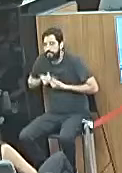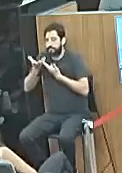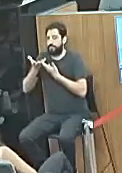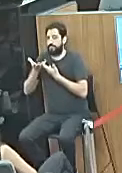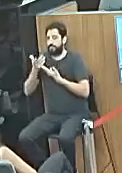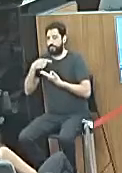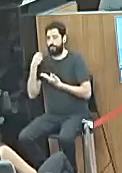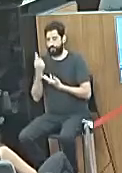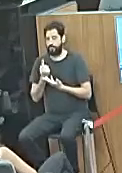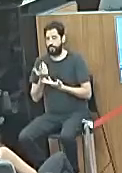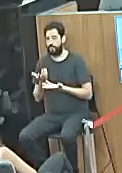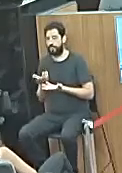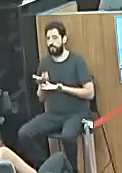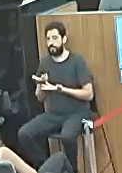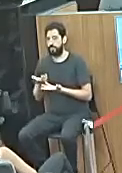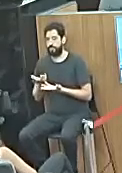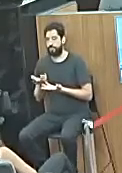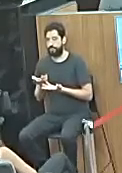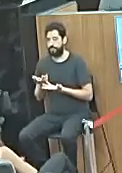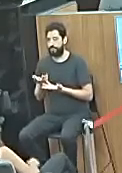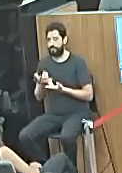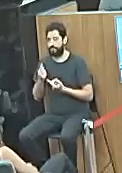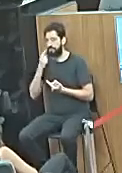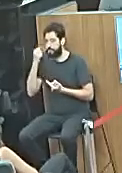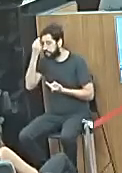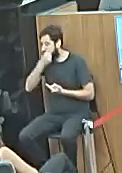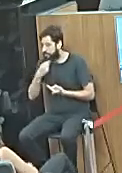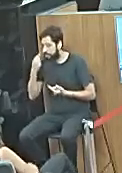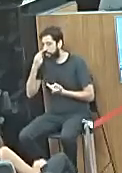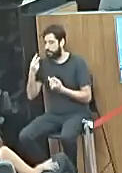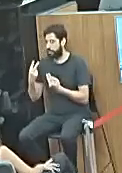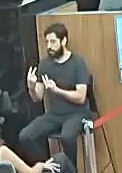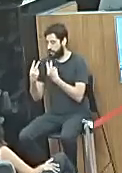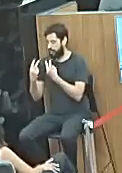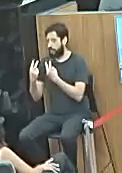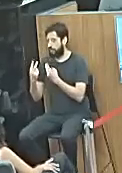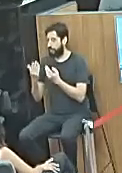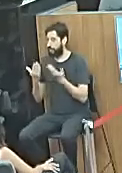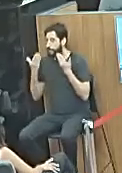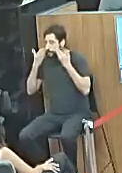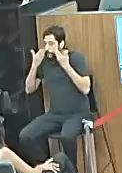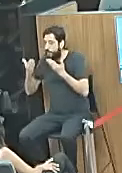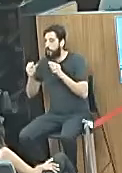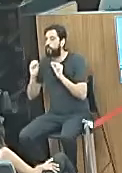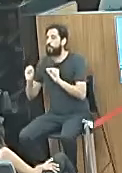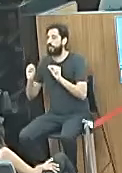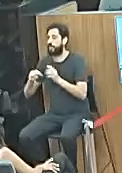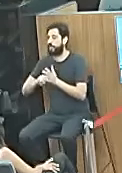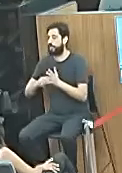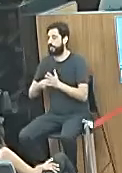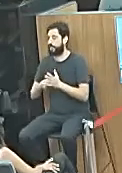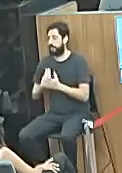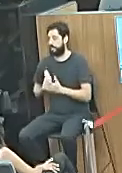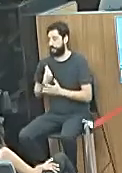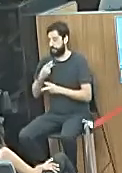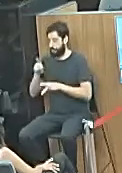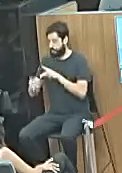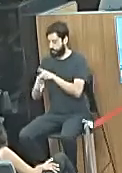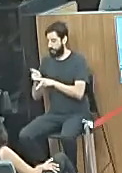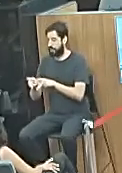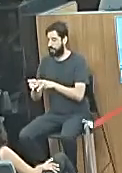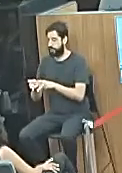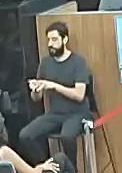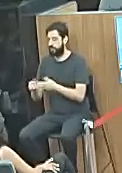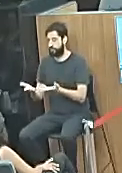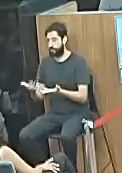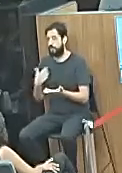uma expressão facial que mostra o que é a participação popular então